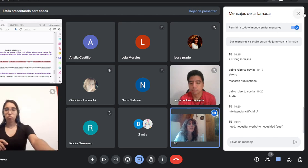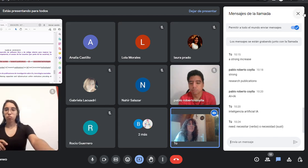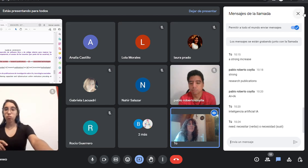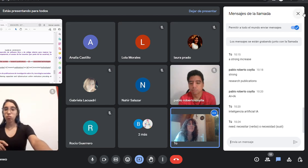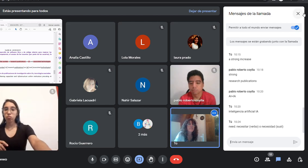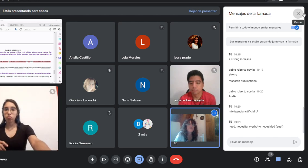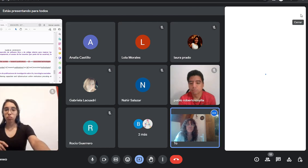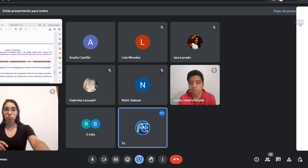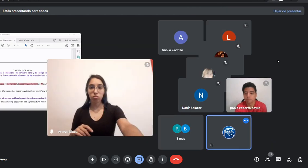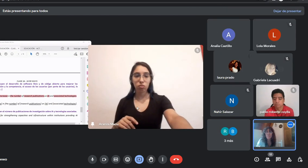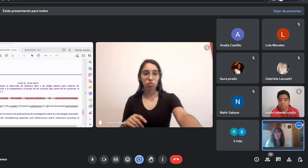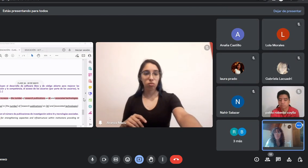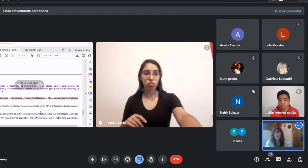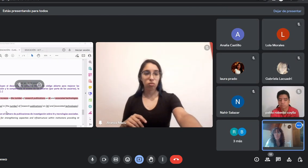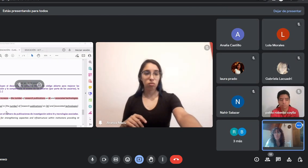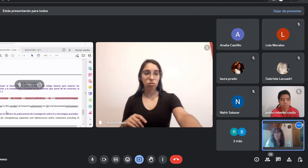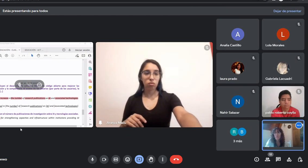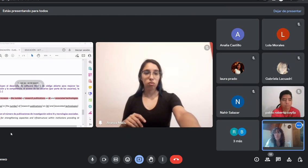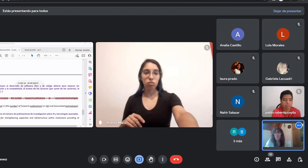¿Sí?